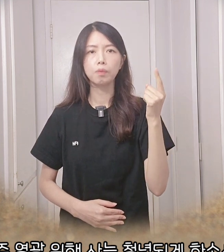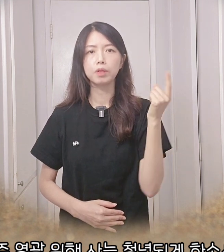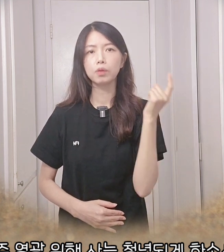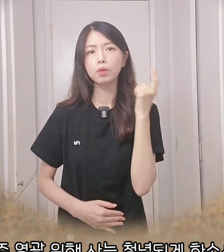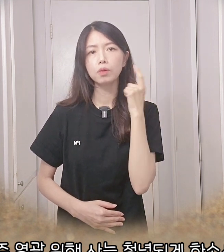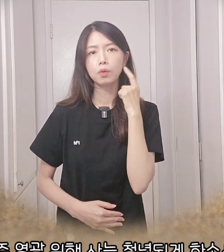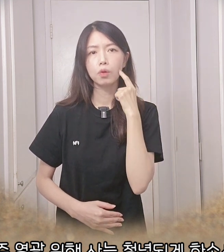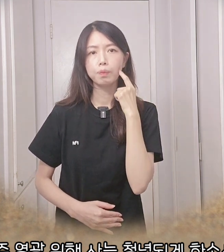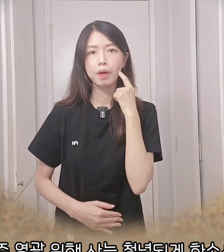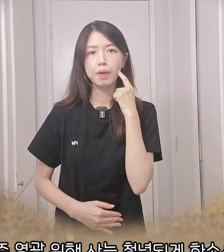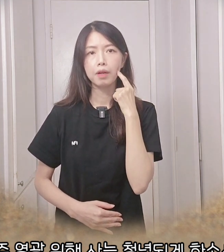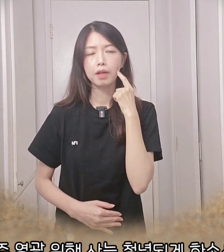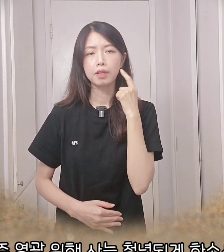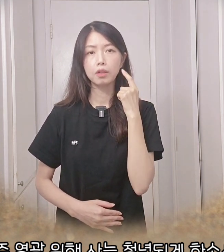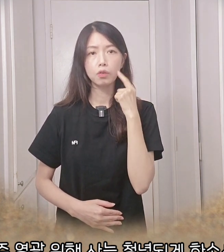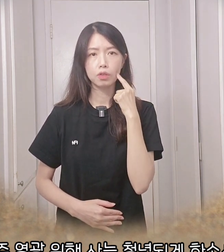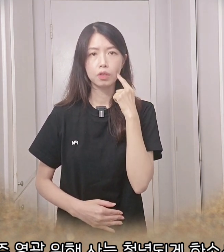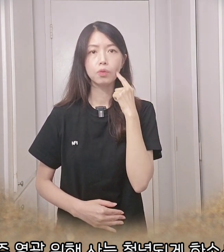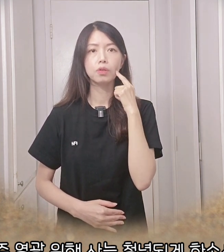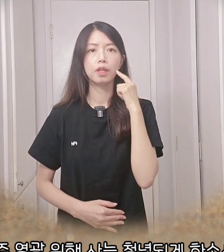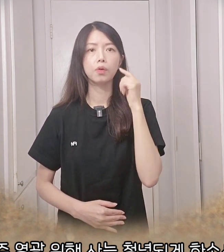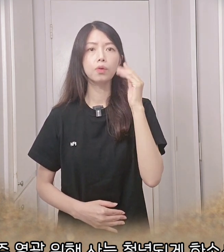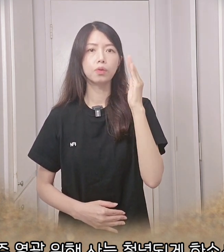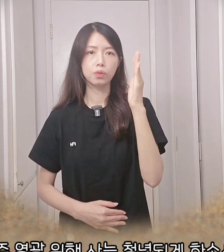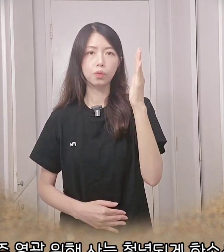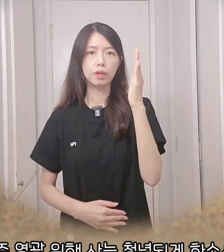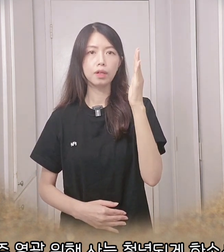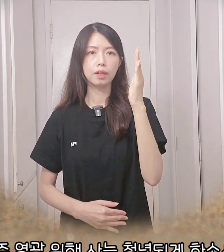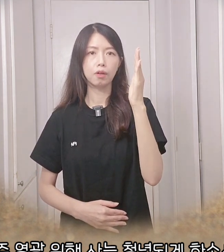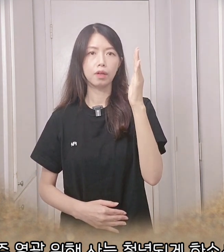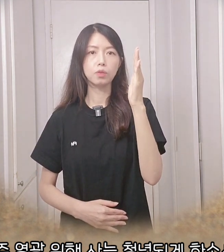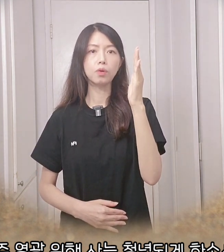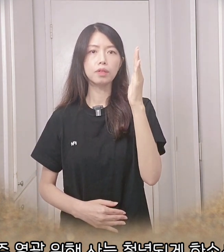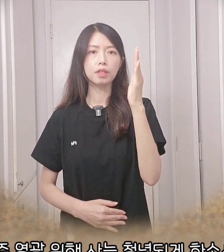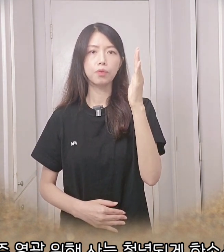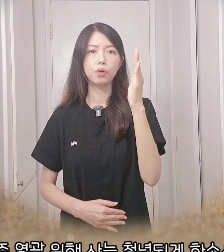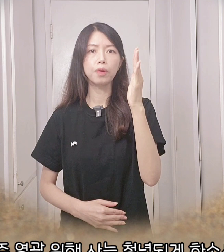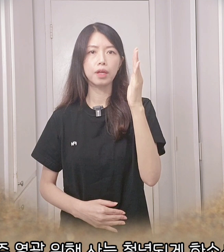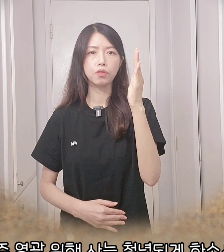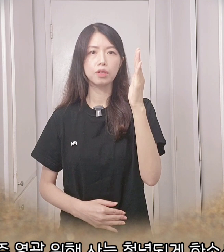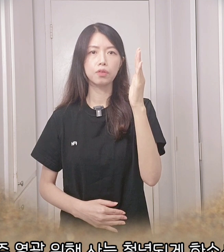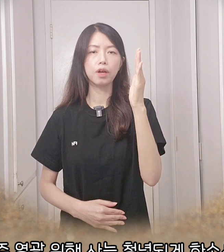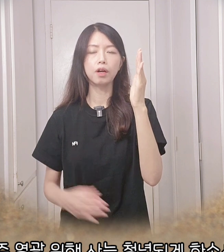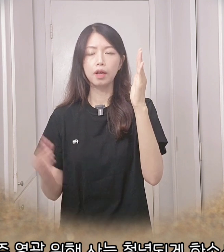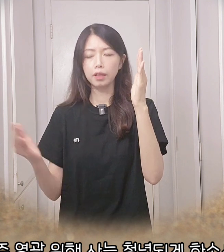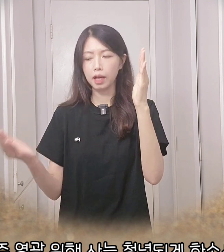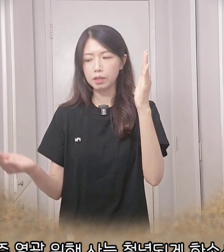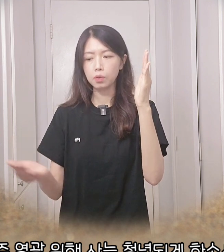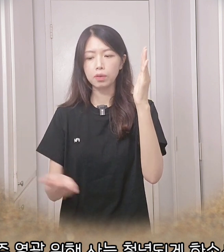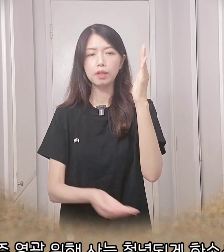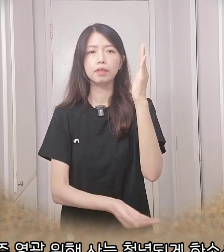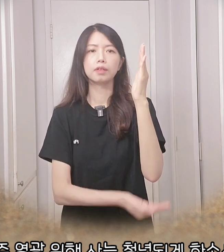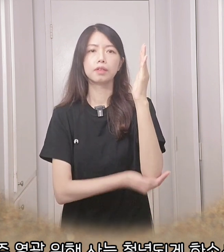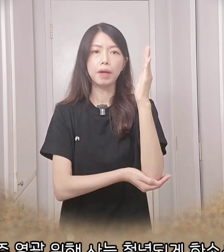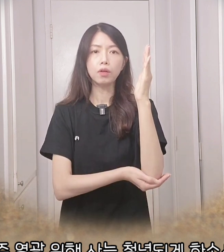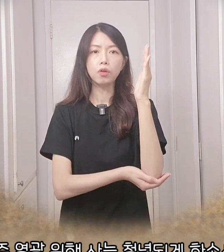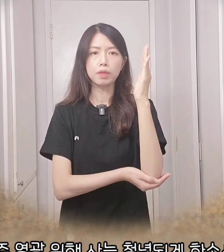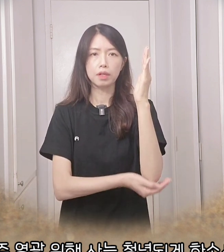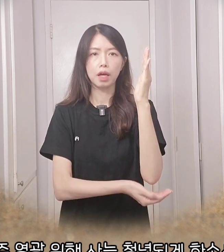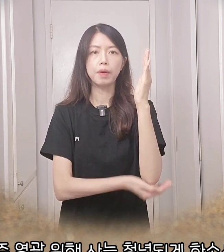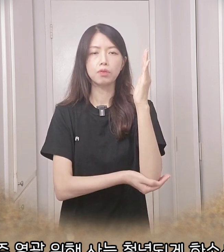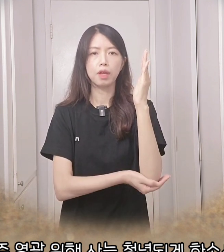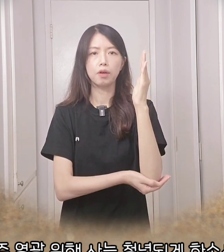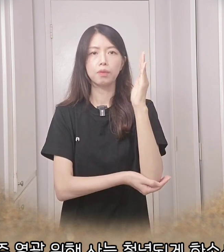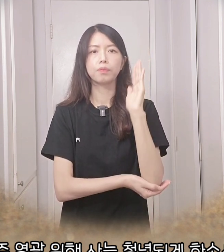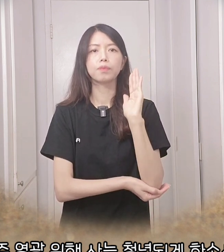오른손 검지로 오른뺨에 이렇게 찍어주시고 그대로 손을 이렇게 손끝이 위로 보이게 해주시고요. 다른 손은